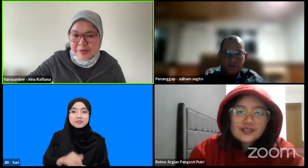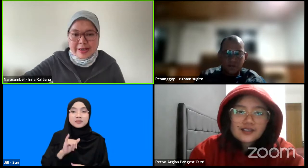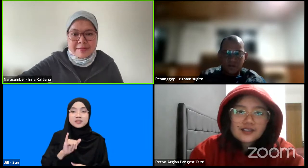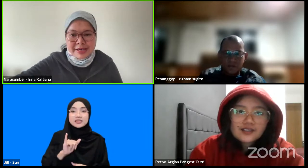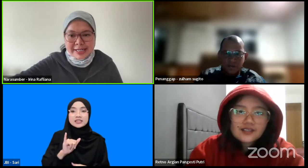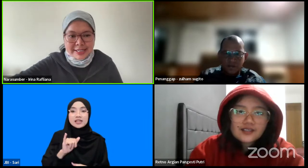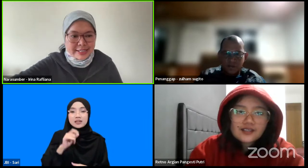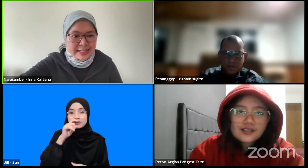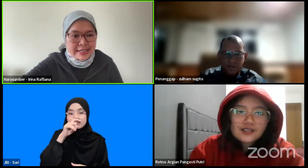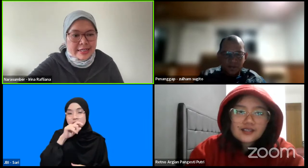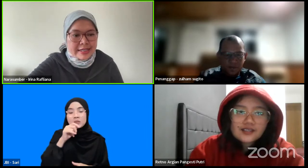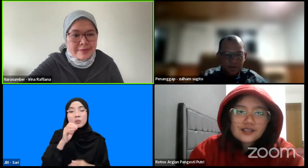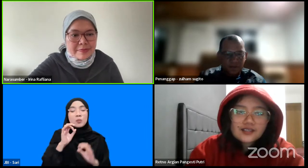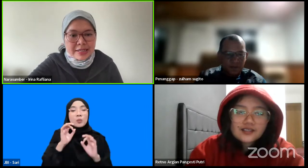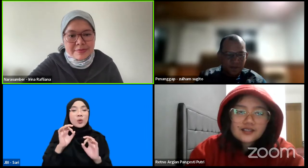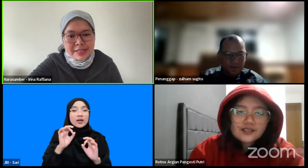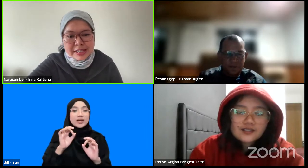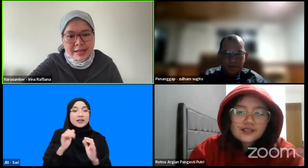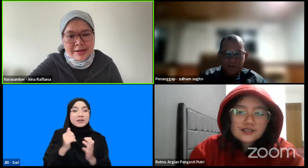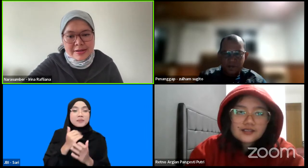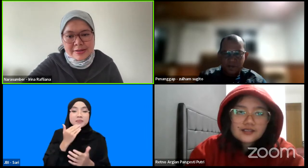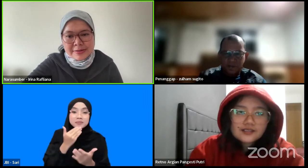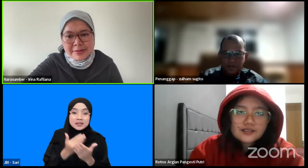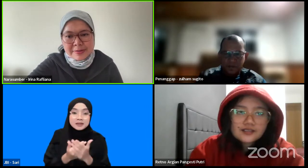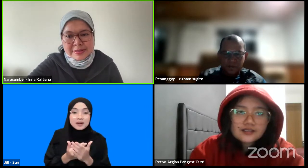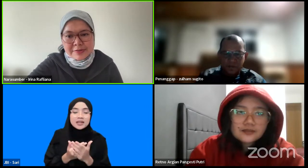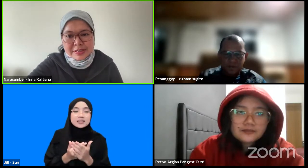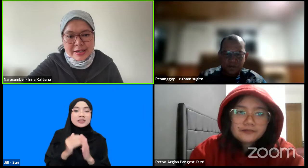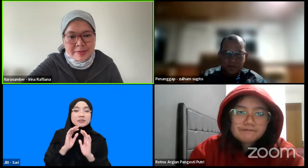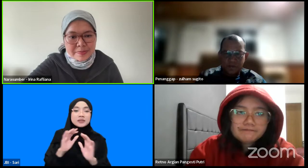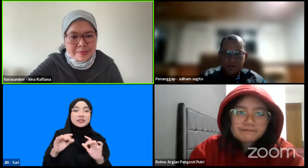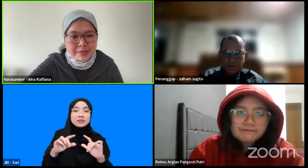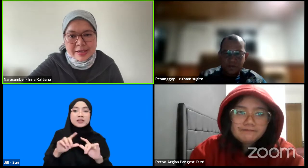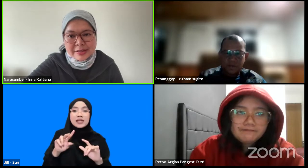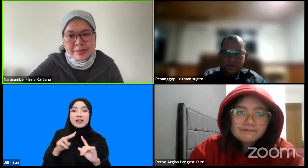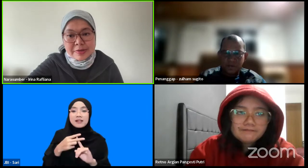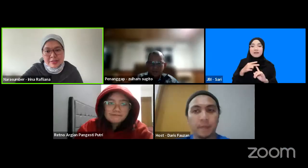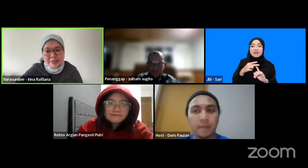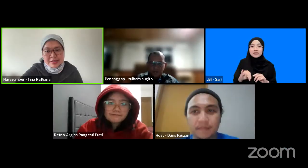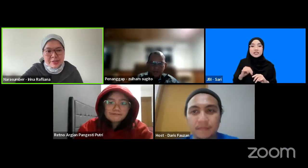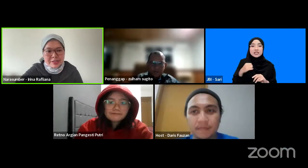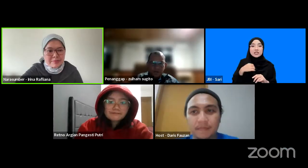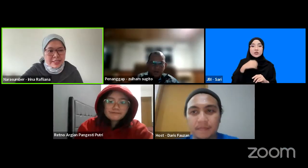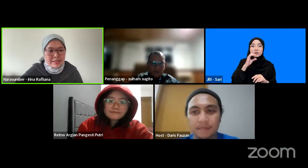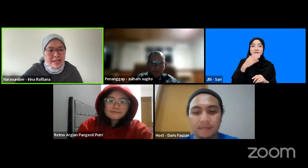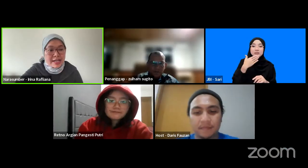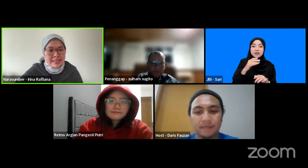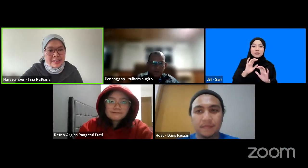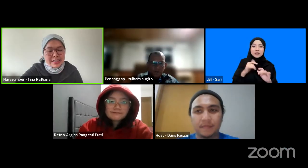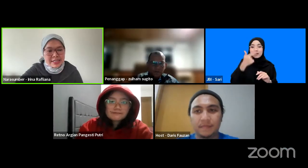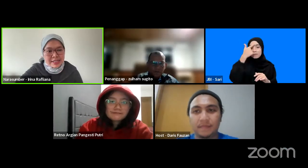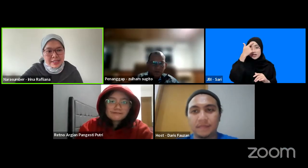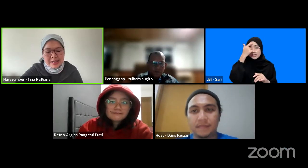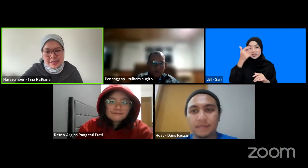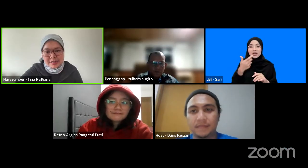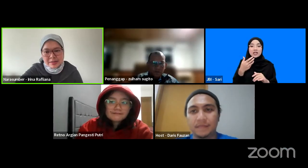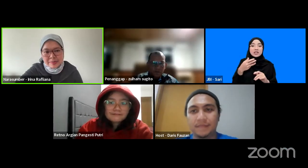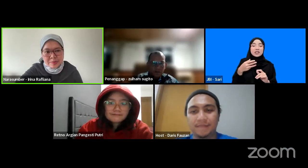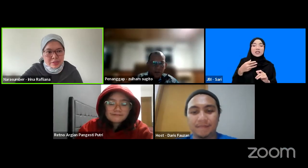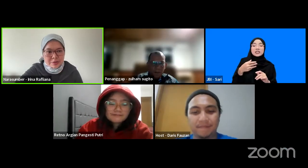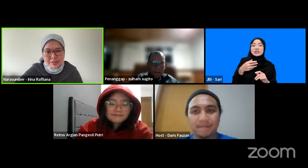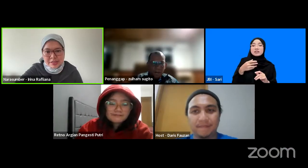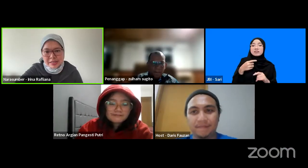oke baik ini terima kasih banyak ya Mas Afi saya saya terima kasih juga banyak belajar behind the scene dari